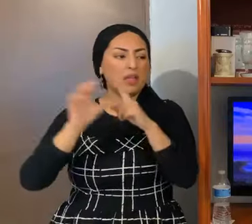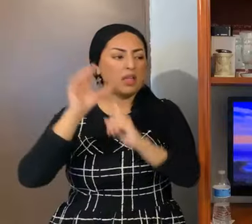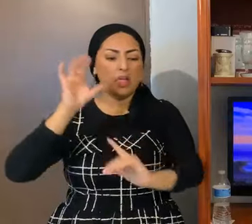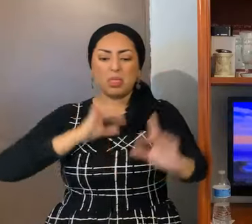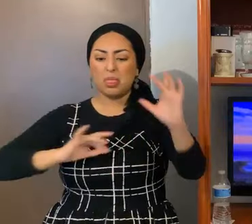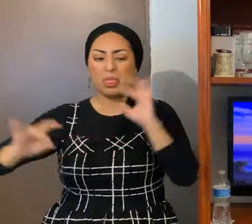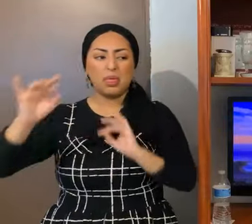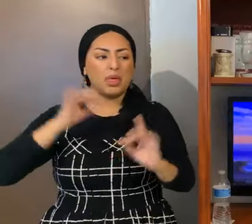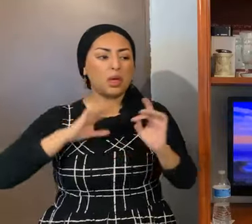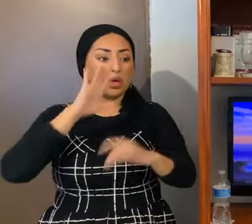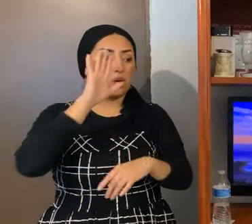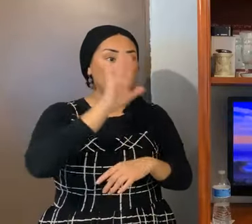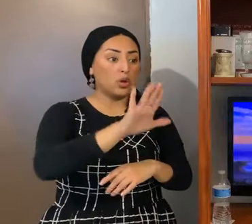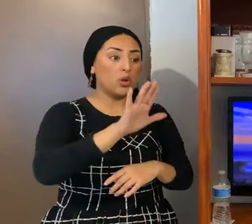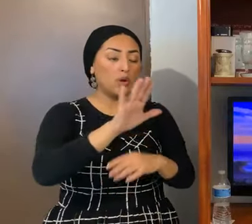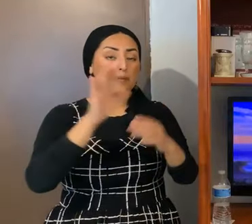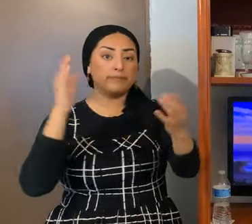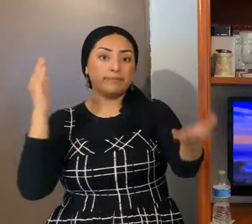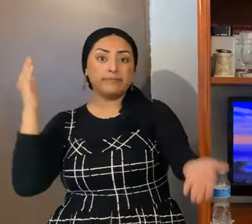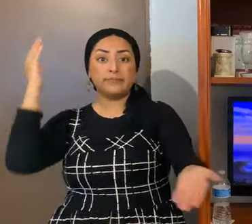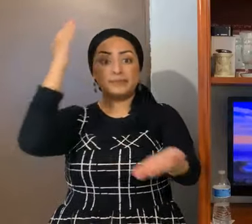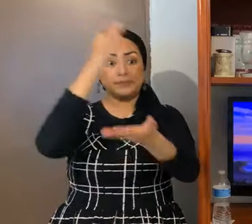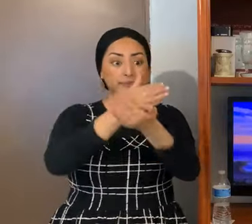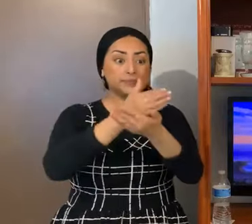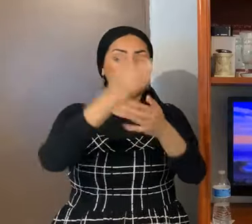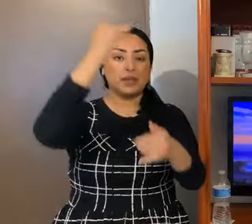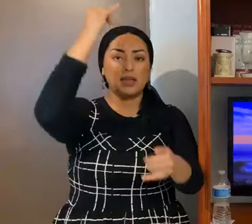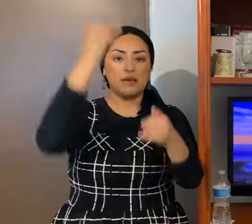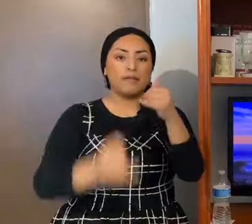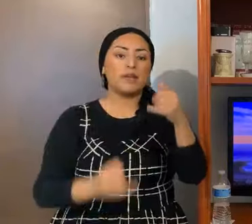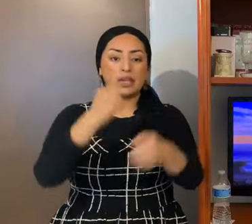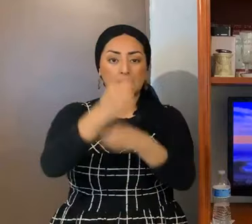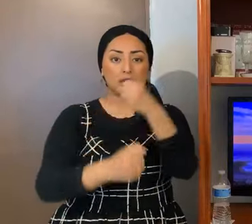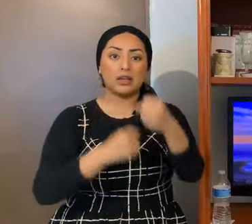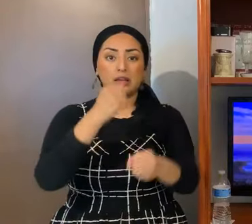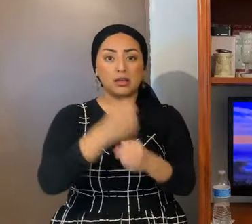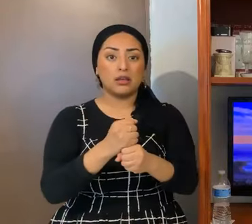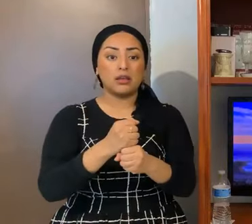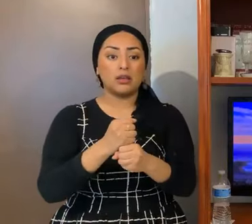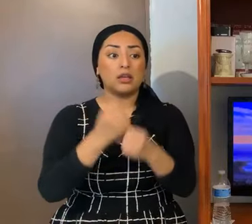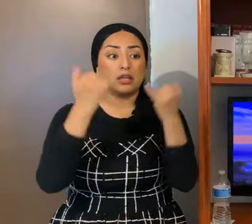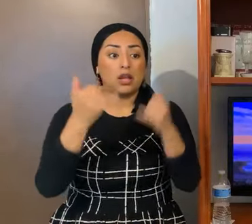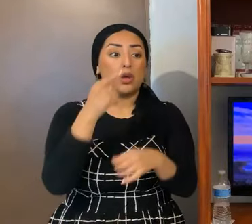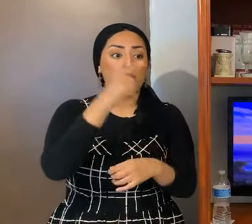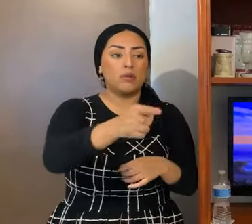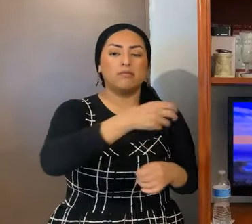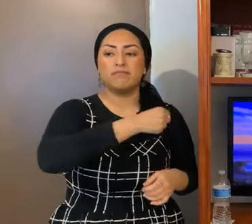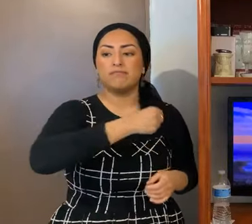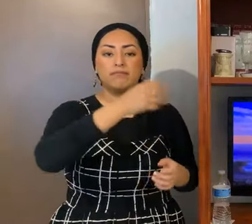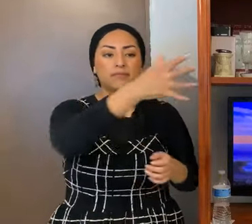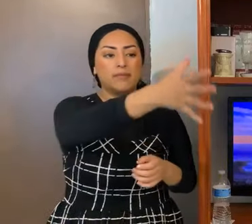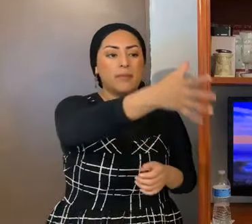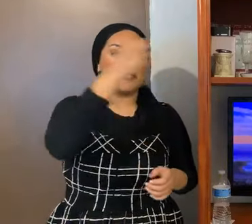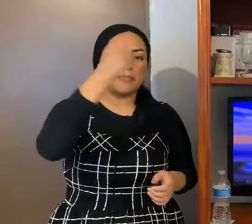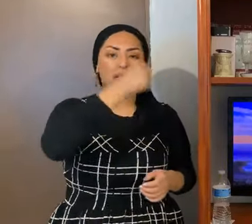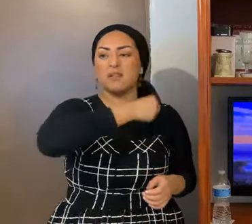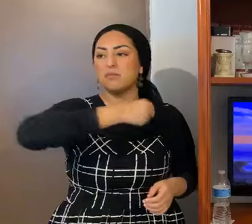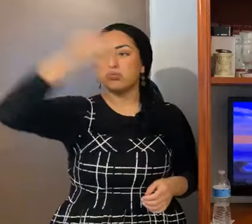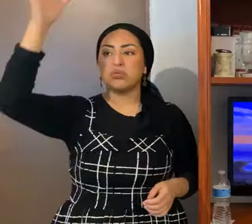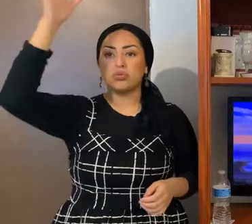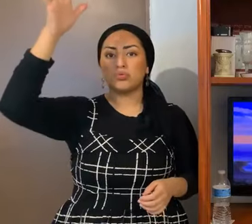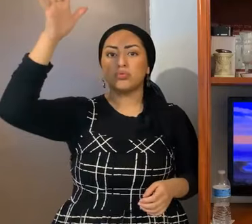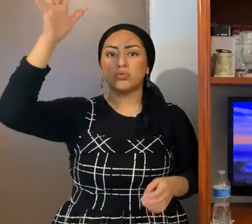día, y has llegado al término de tus años. Por tanto te he dado en oprobio a las naciones, y en escarnio a todas las